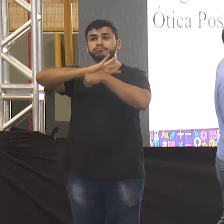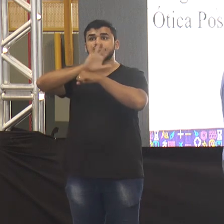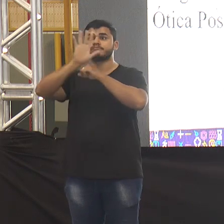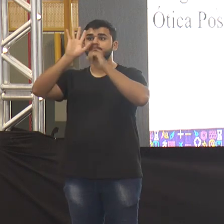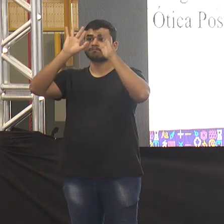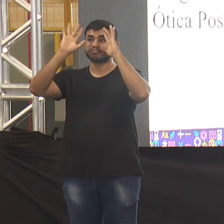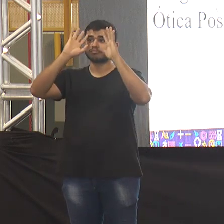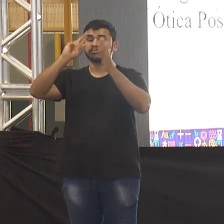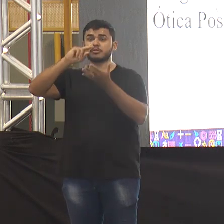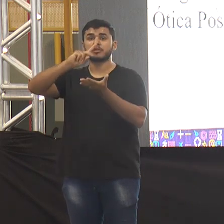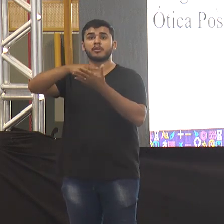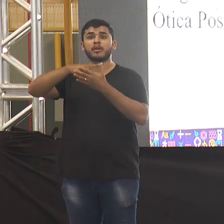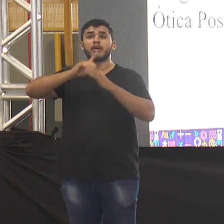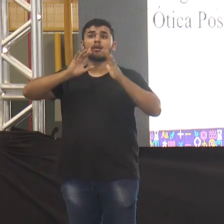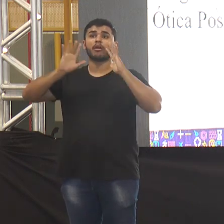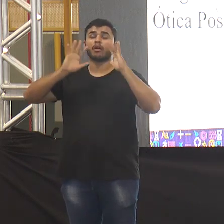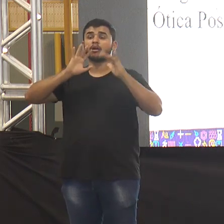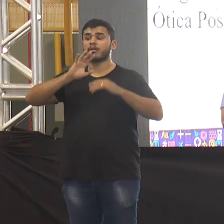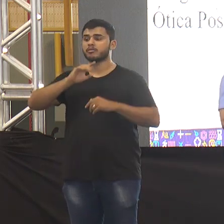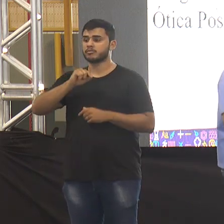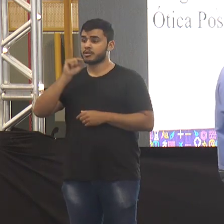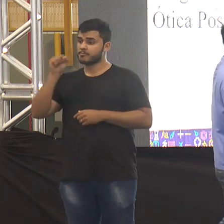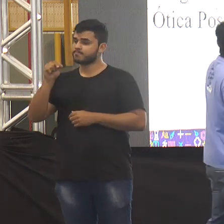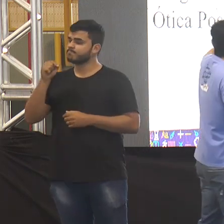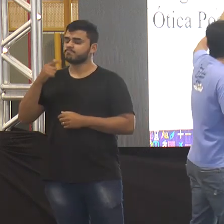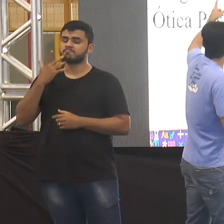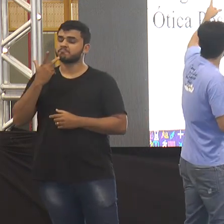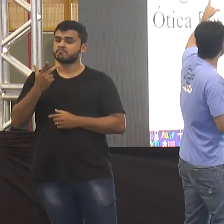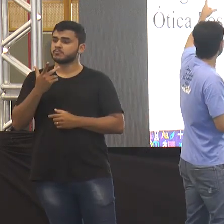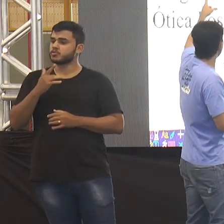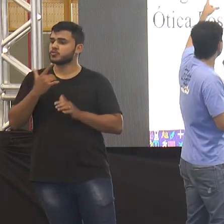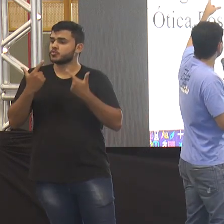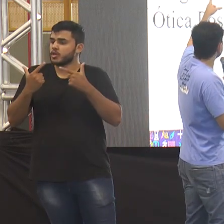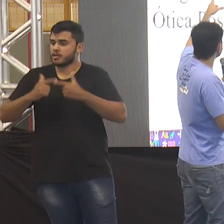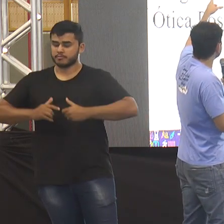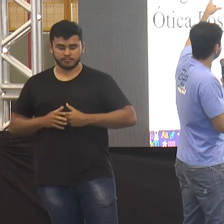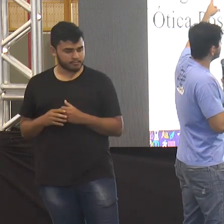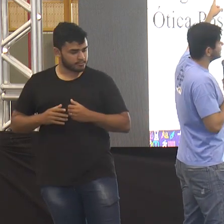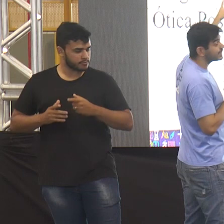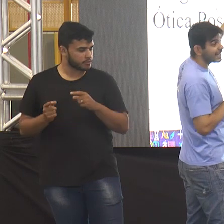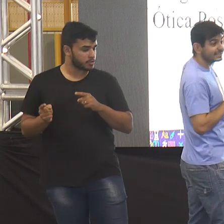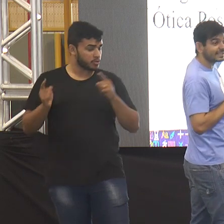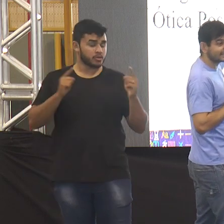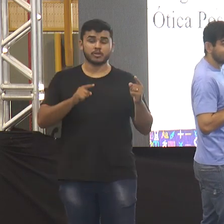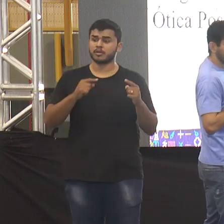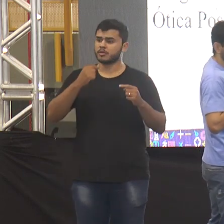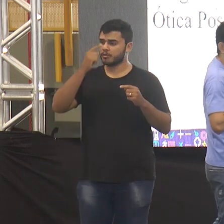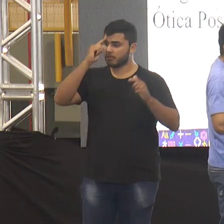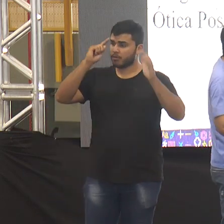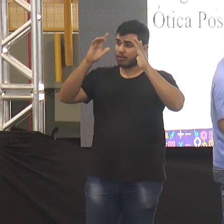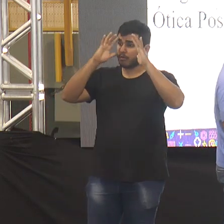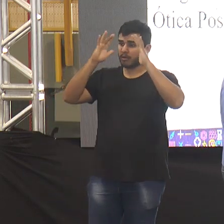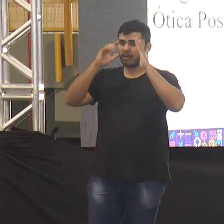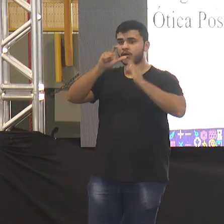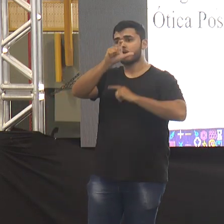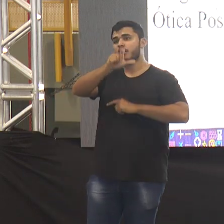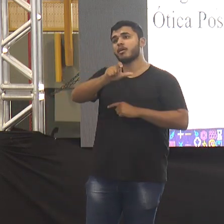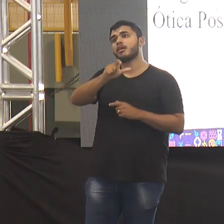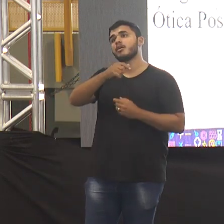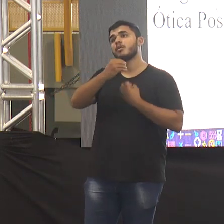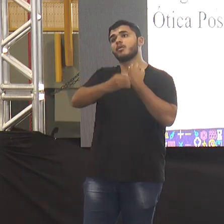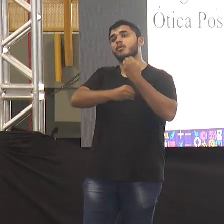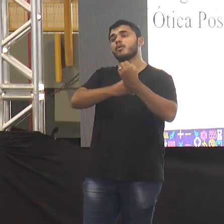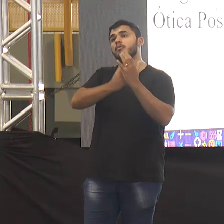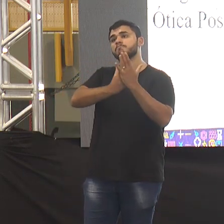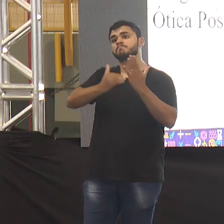no realismo nós temos objetividade. Se no romantismo nós temos idealização, no realismo